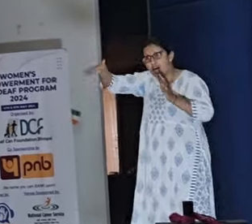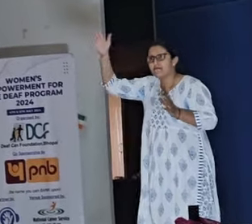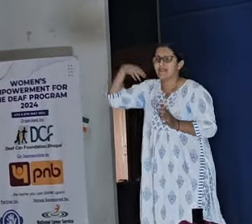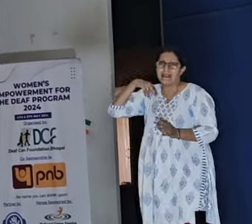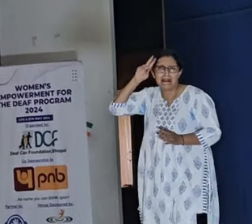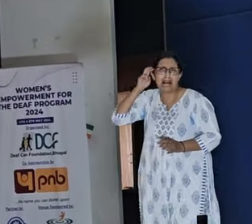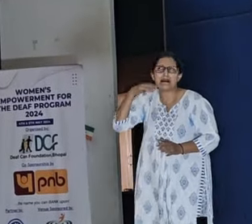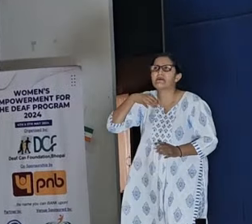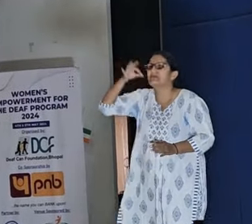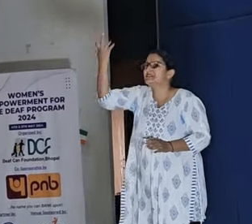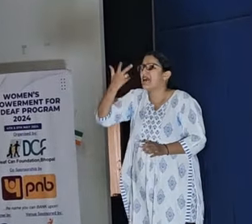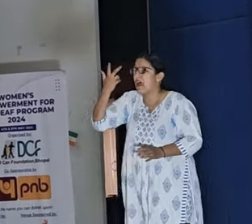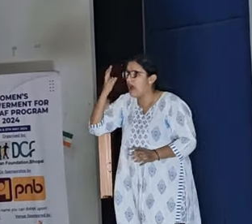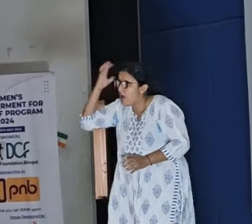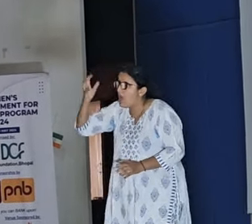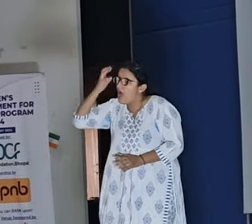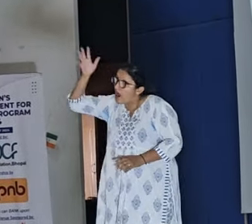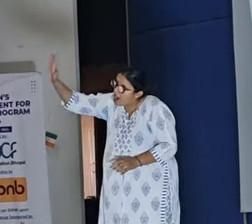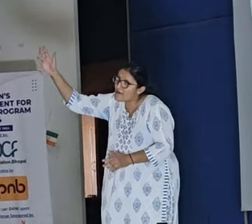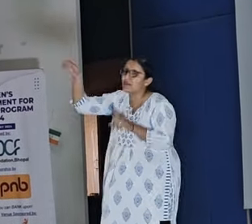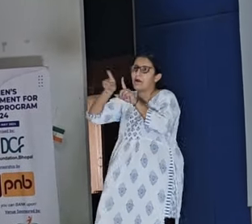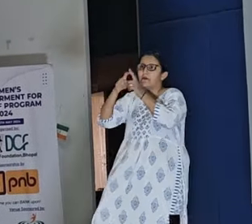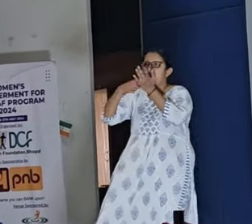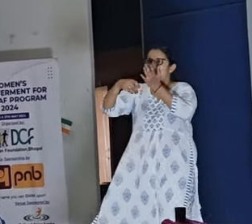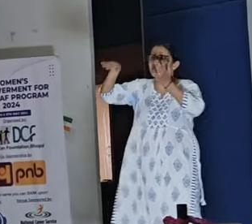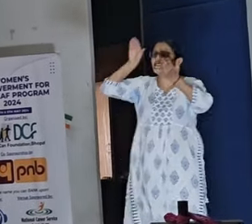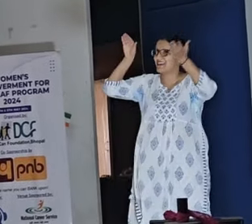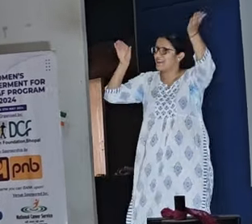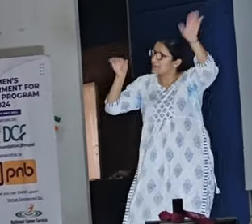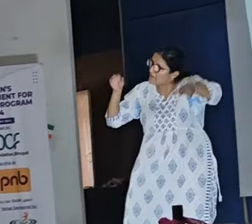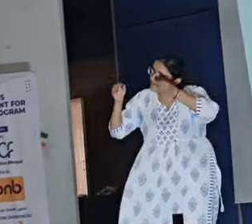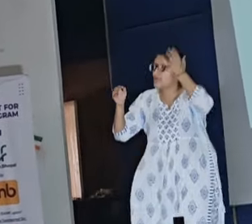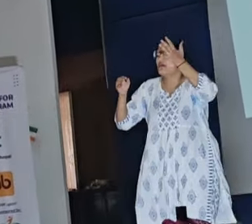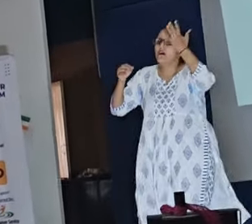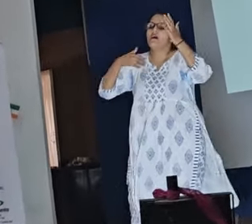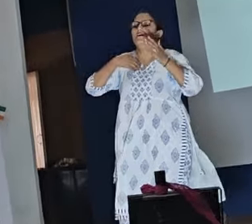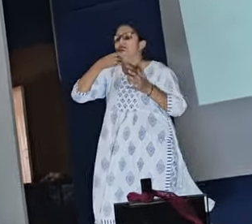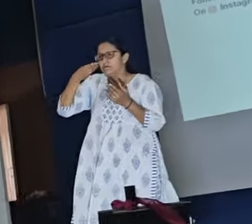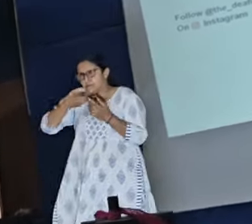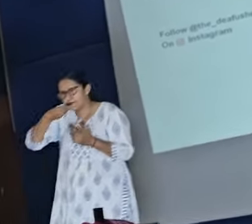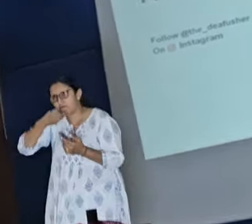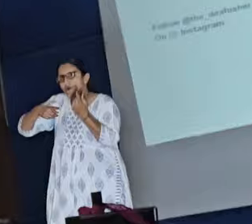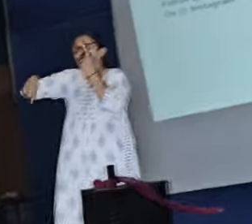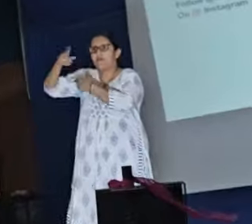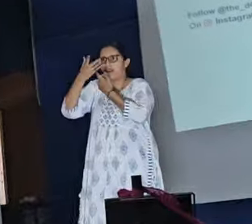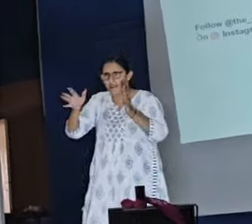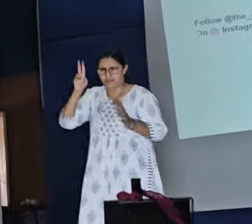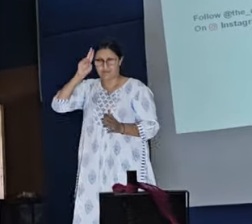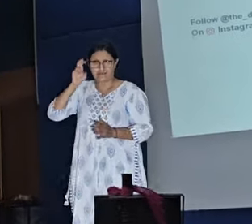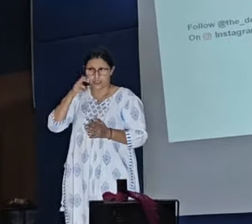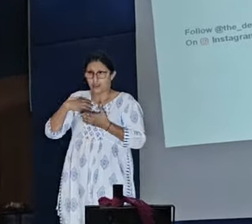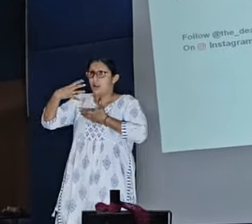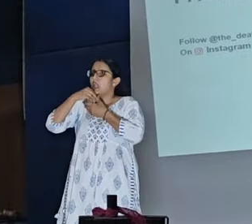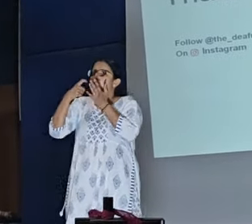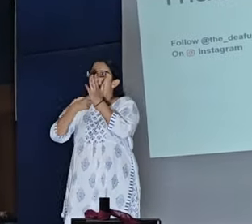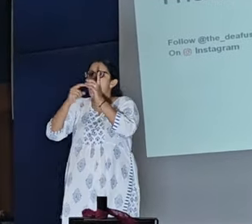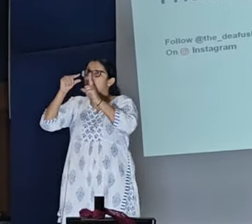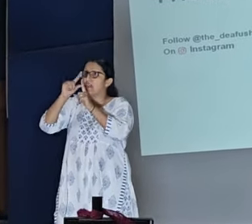इतना ओवरथिंक मत करें या इस चीज को एक बीमारी की तरह ना लें, क्योंकि ये बहुत नॉर्मल चीज है। ठीक है, आपका विजन सबसे हटके है,